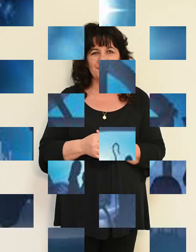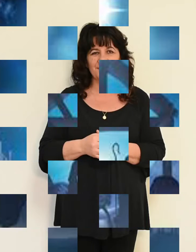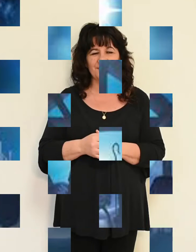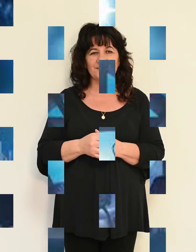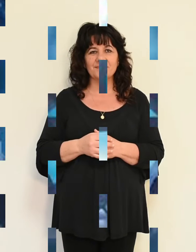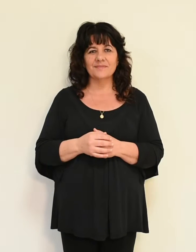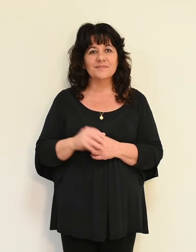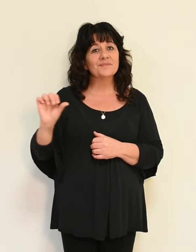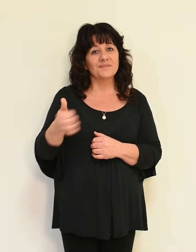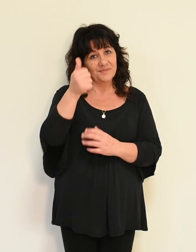Première lecture.